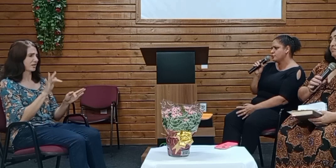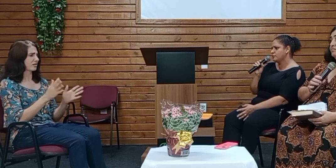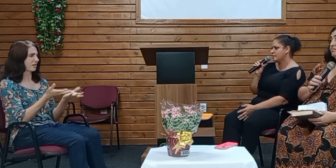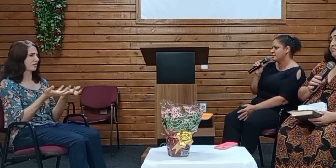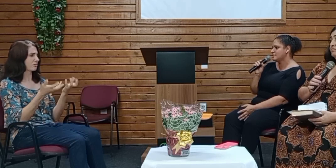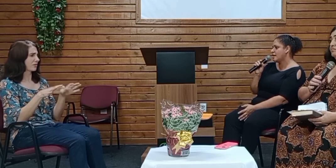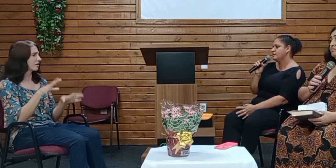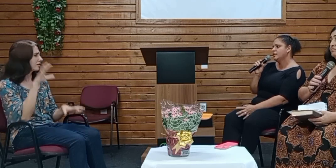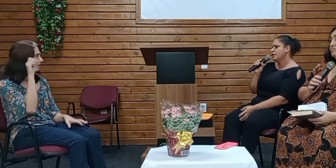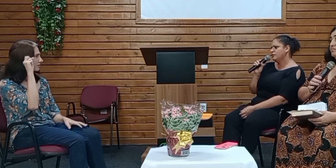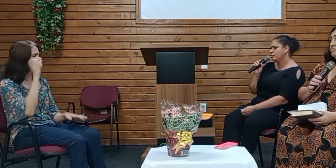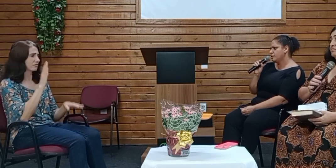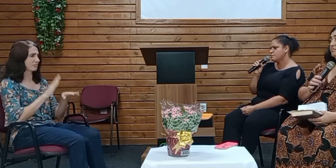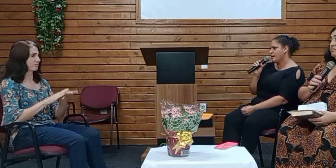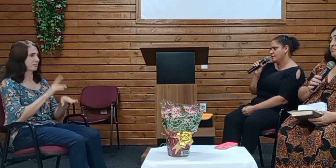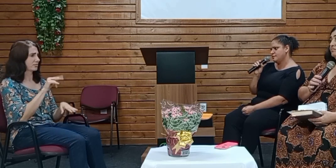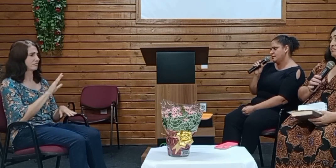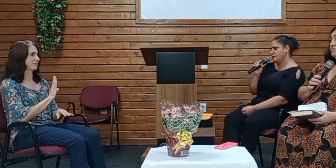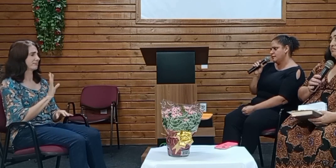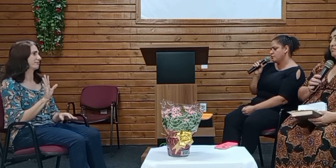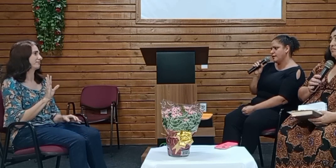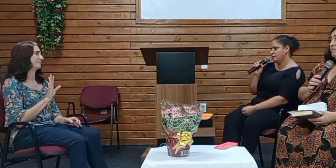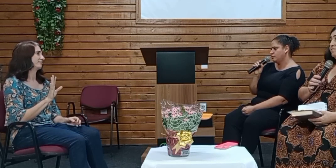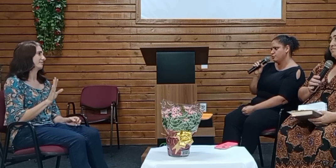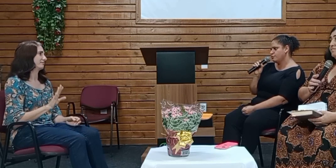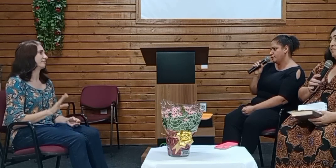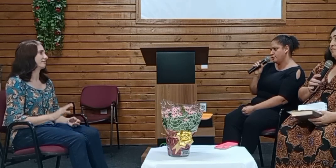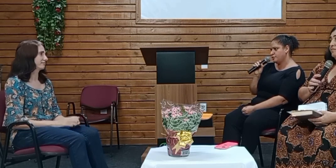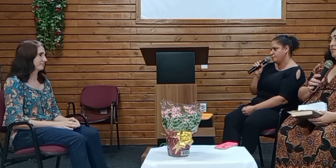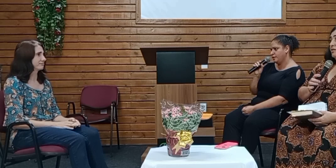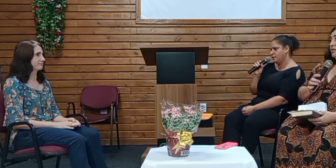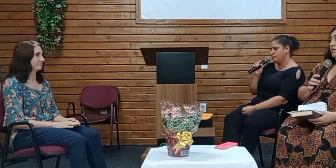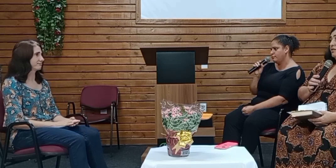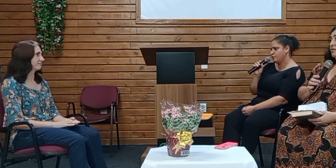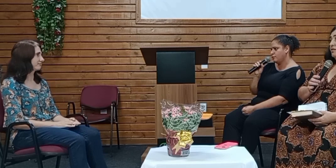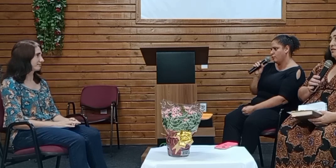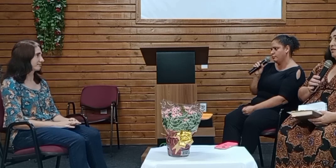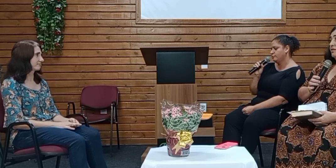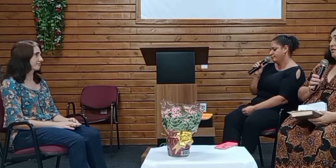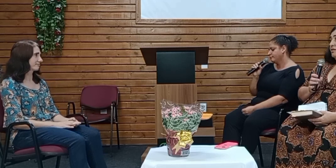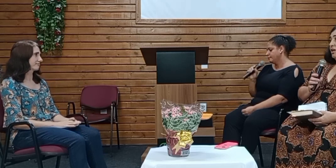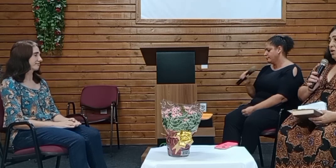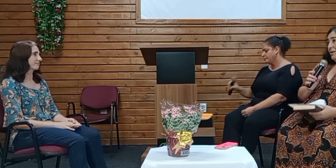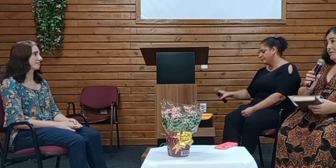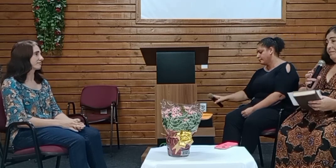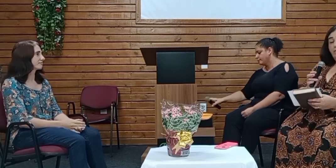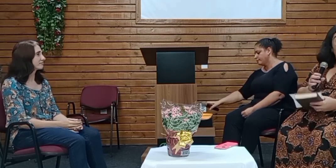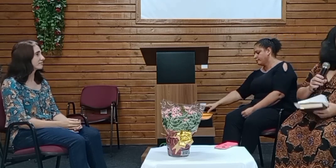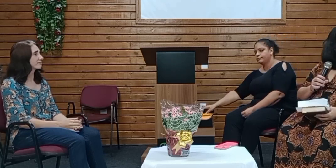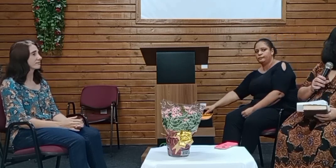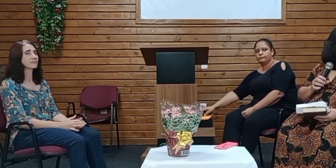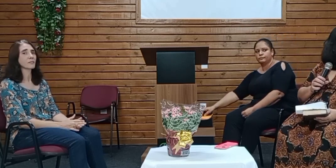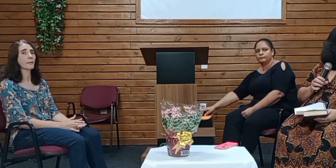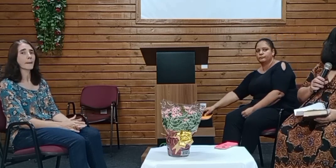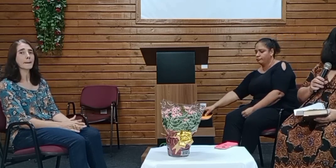quando chegou na 5ª série, eu não quis mais estudar com os ouvintes, porque não tinha como. Não tinha